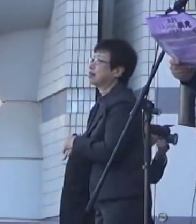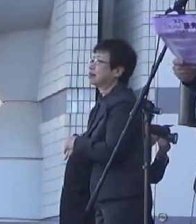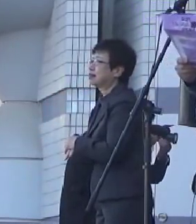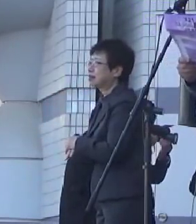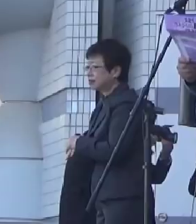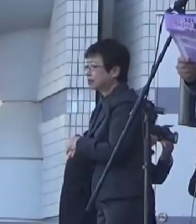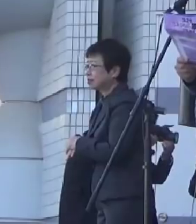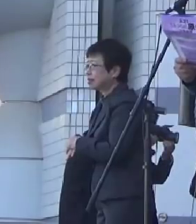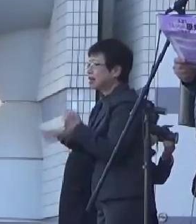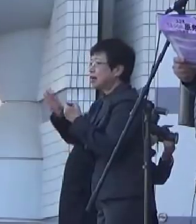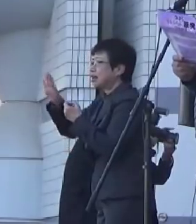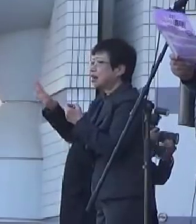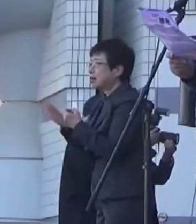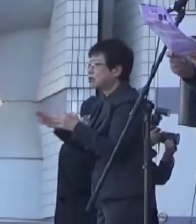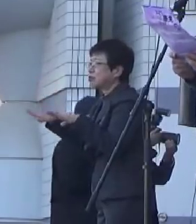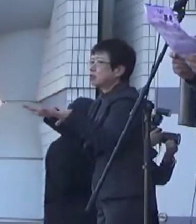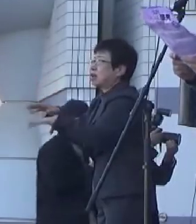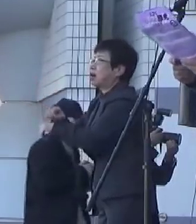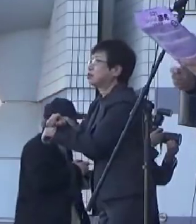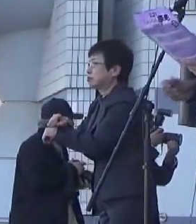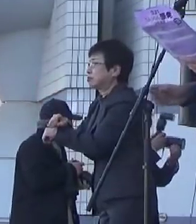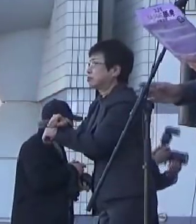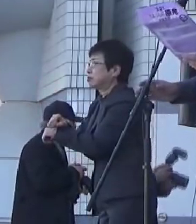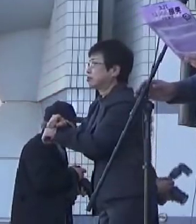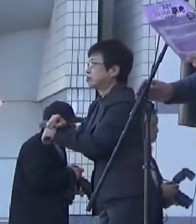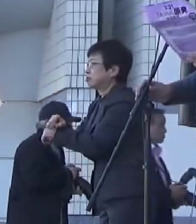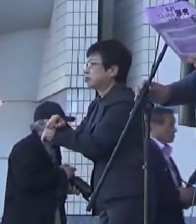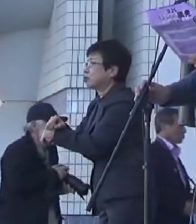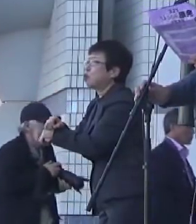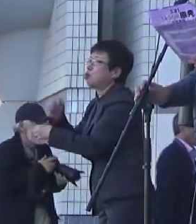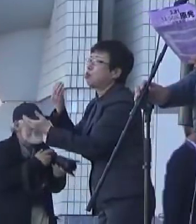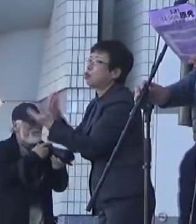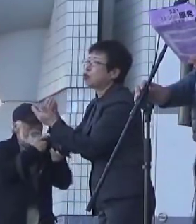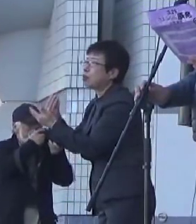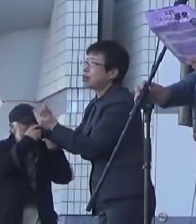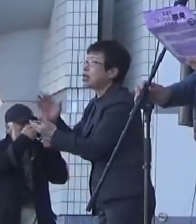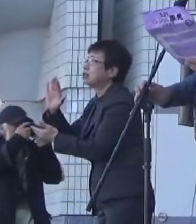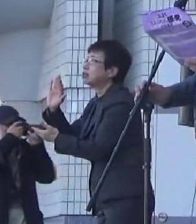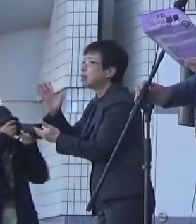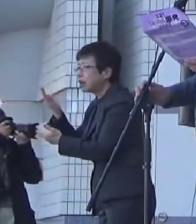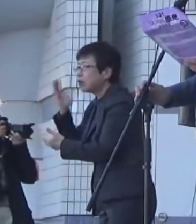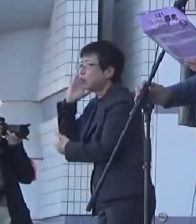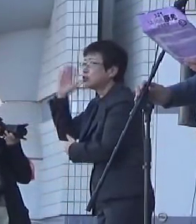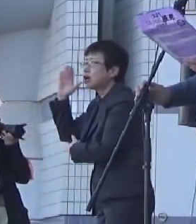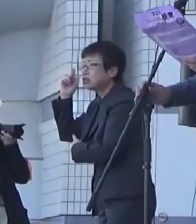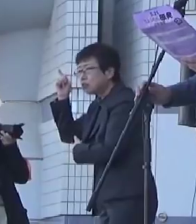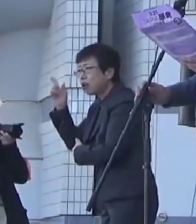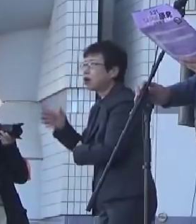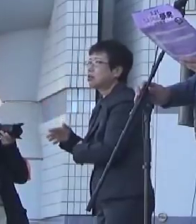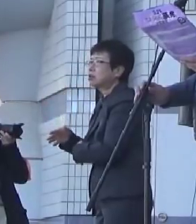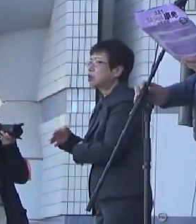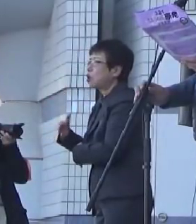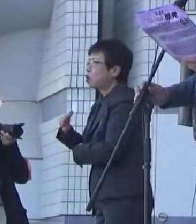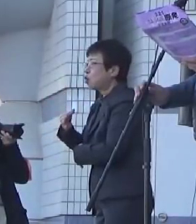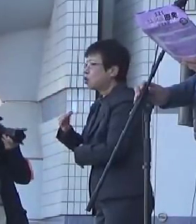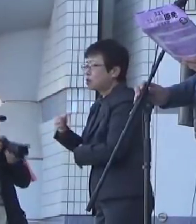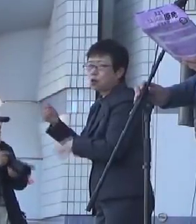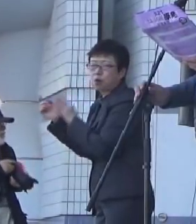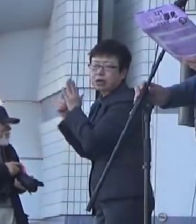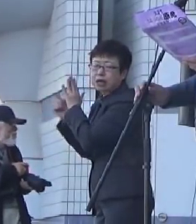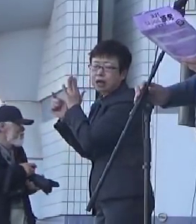脱原発を求めているにかかわらず、政治はその声を聞かない。